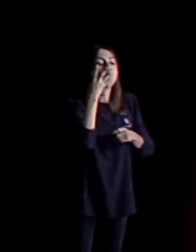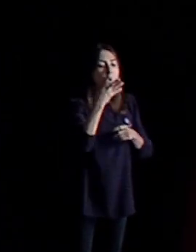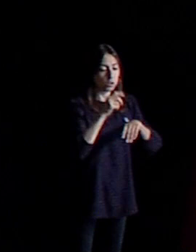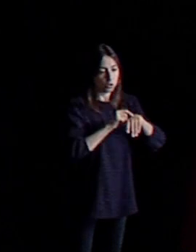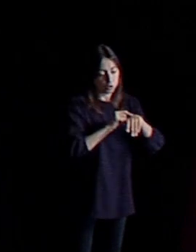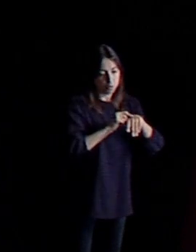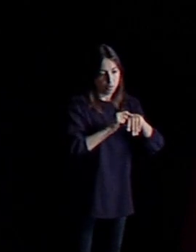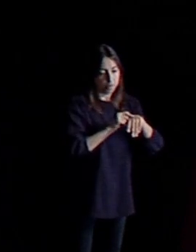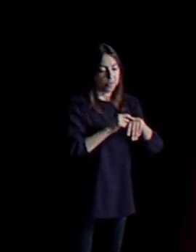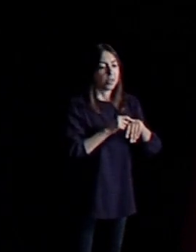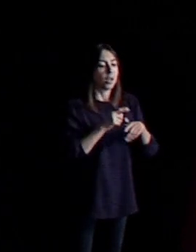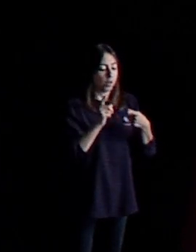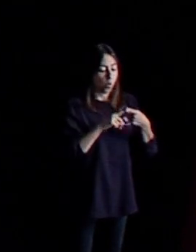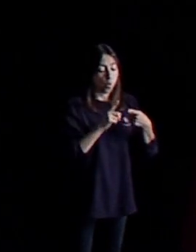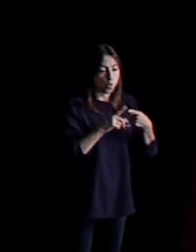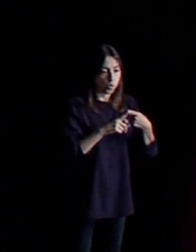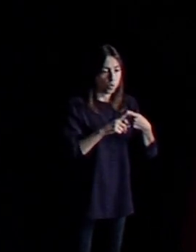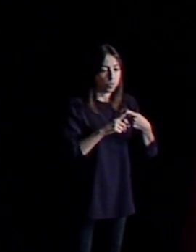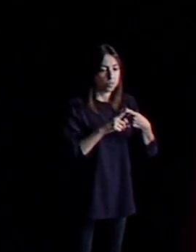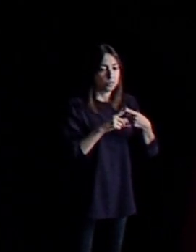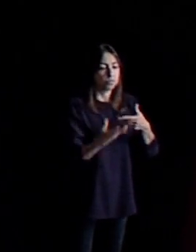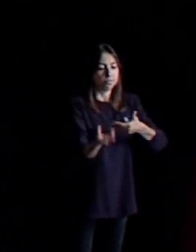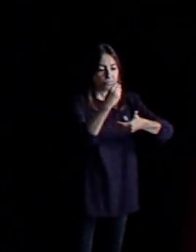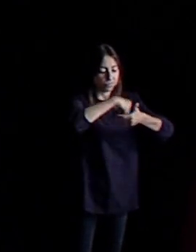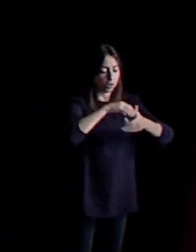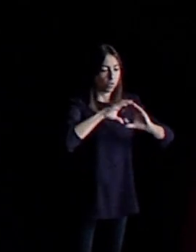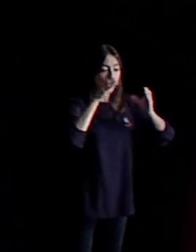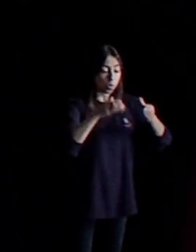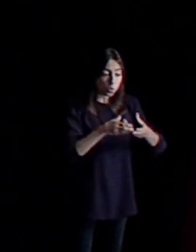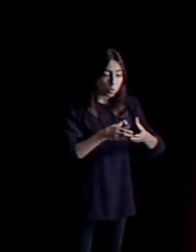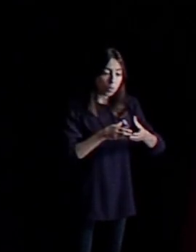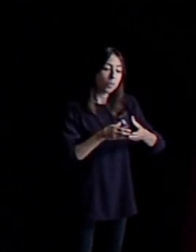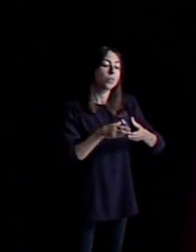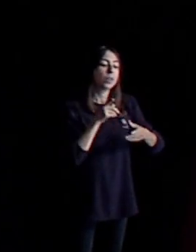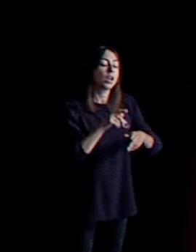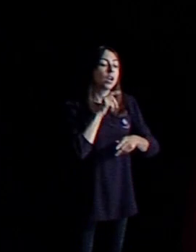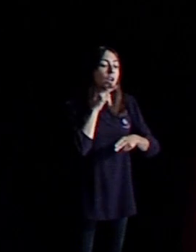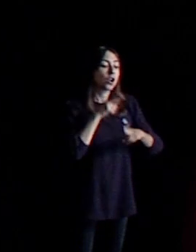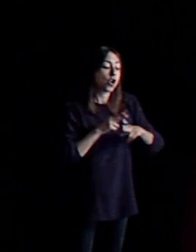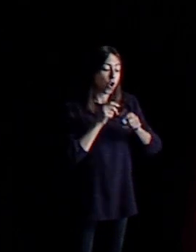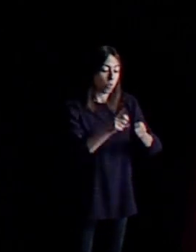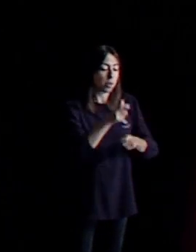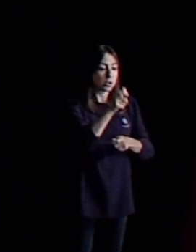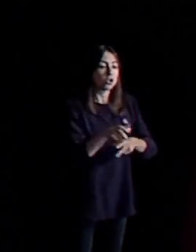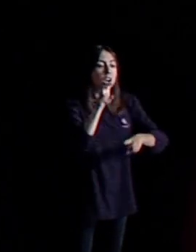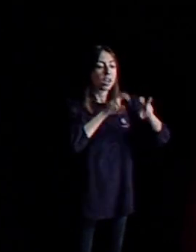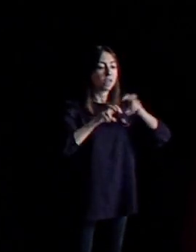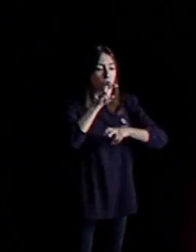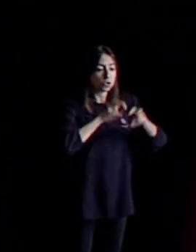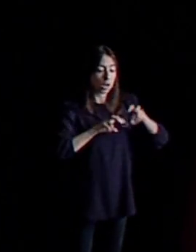o de perpetradores. Unos que lo engloba como un grupo que le llama sujetos que buscan la